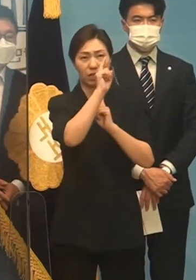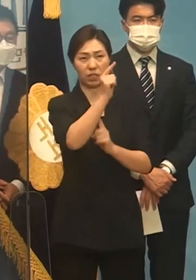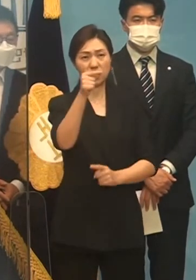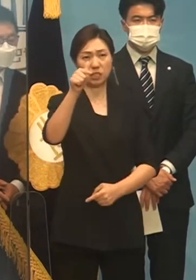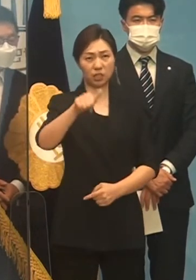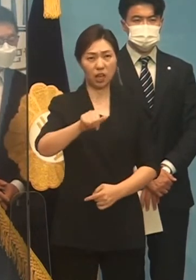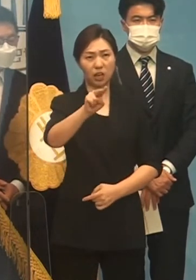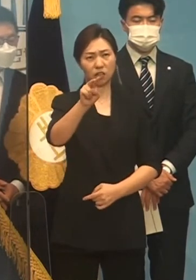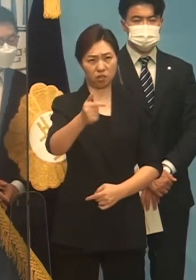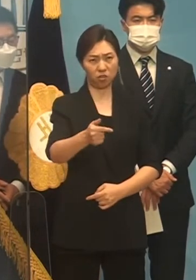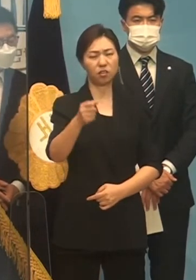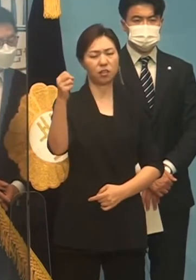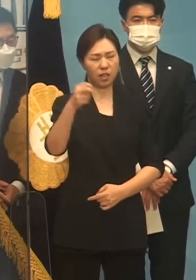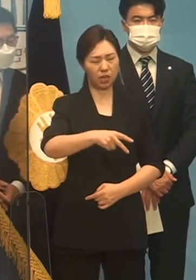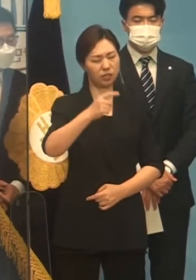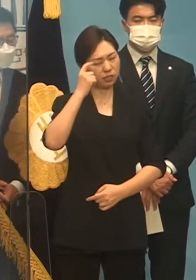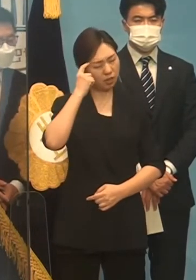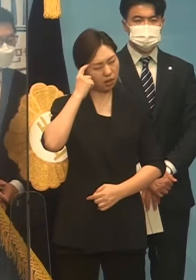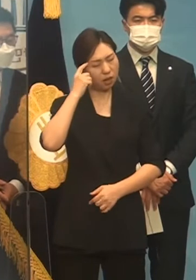한번 생각해 주십시오.